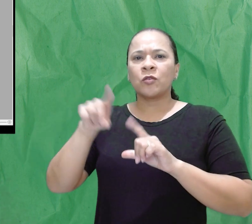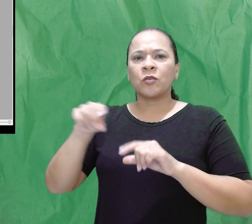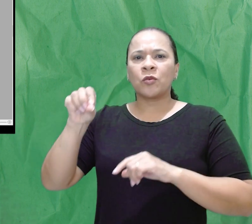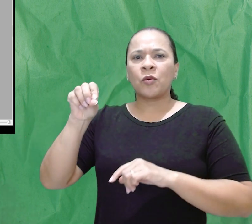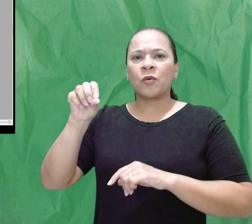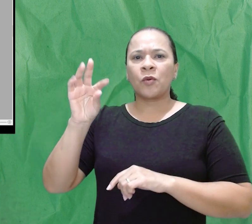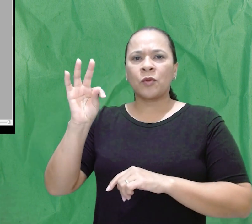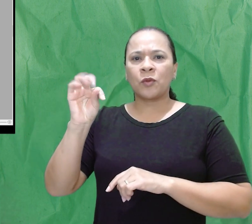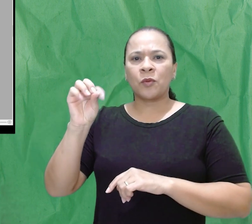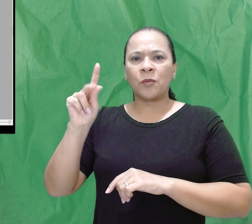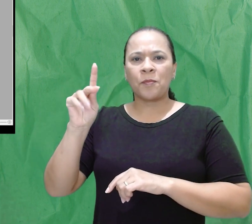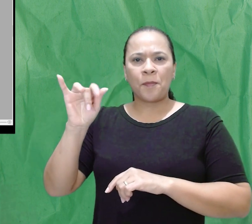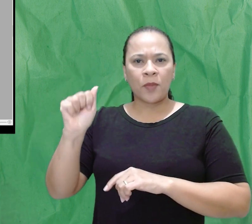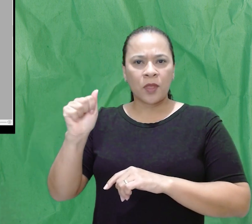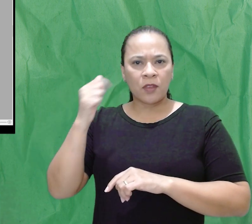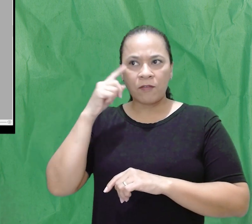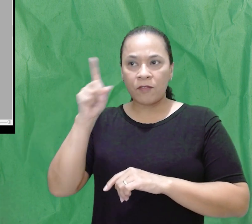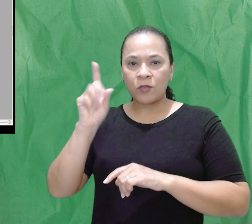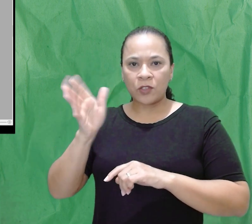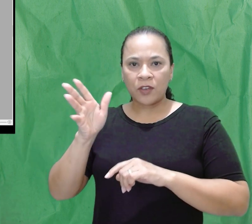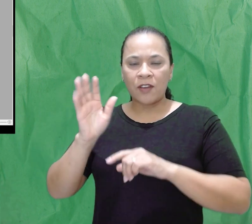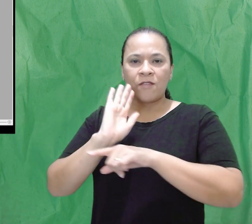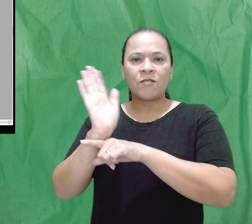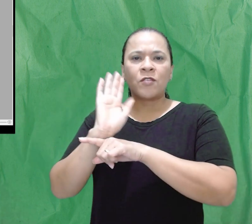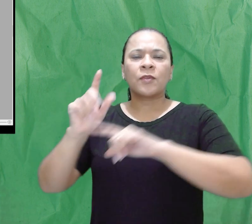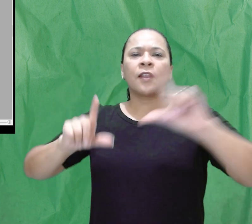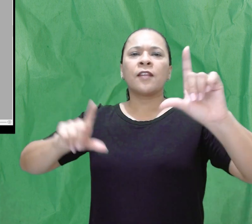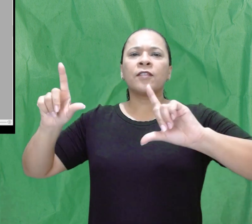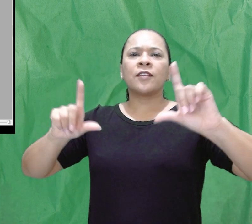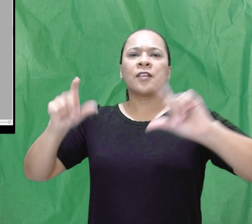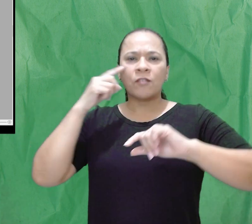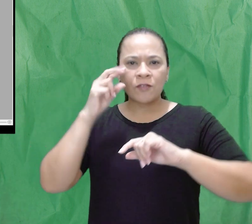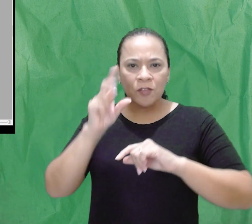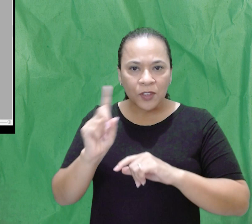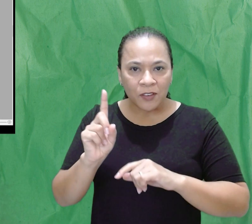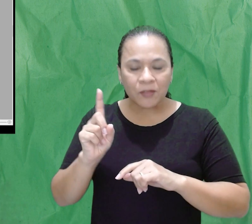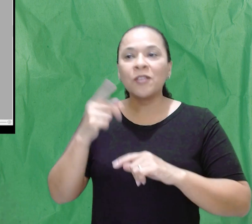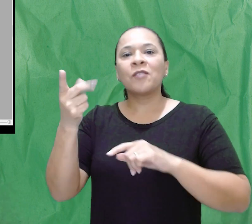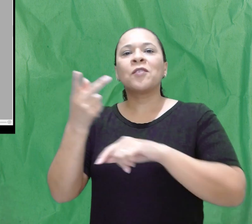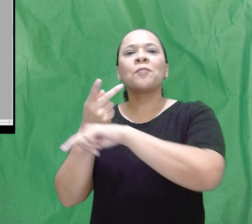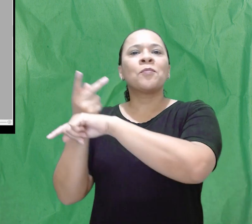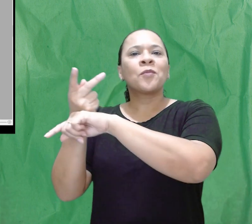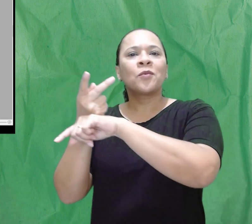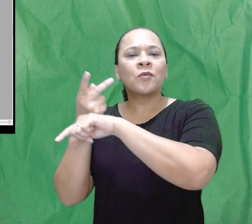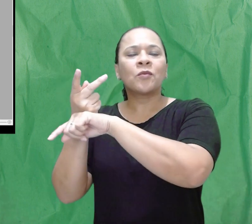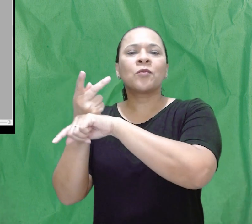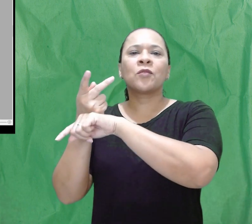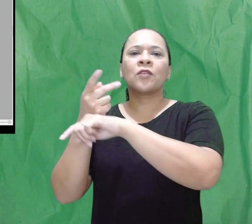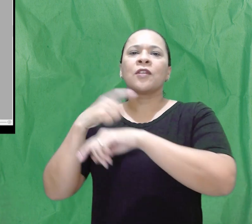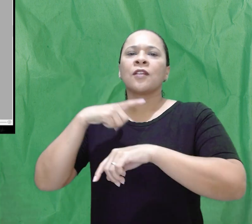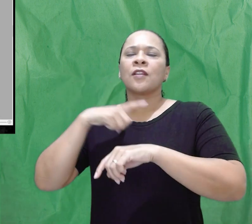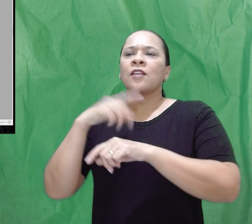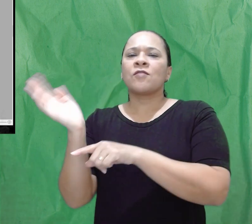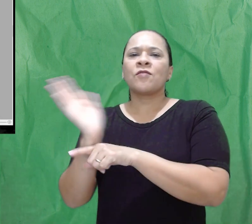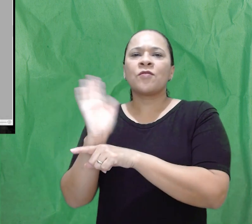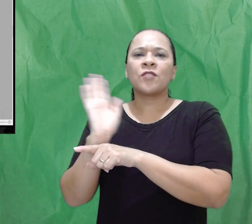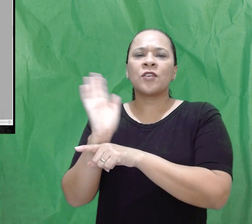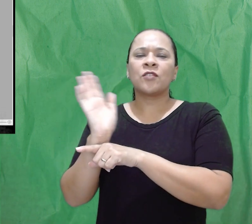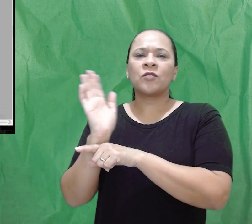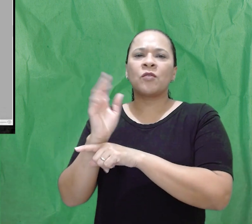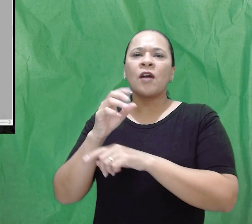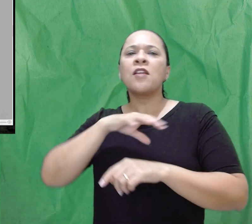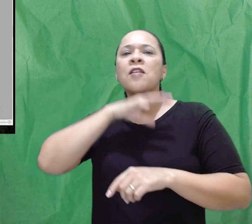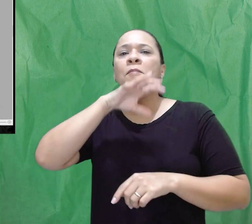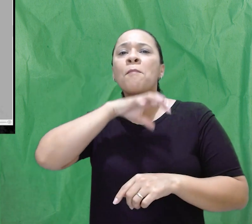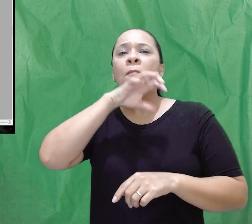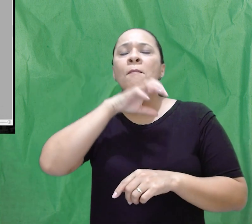conheçam, procurem na internet o trailer da animação ou então procure pela cena da preguiça, que a